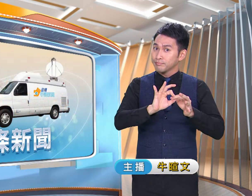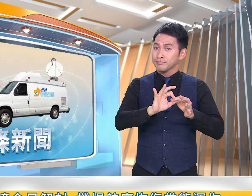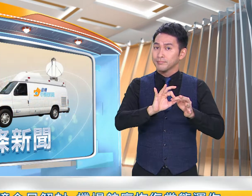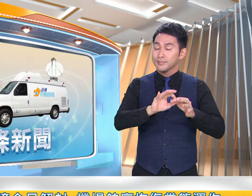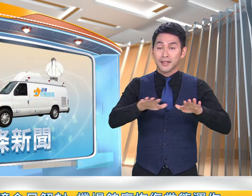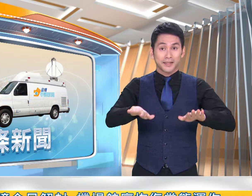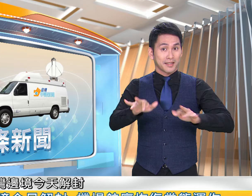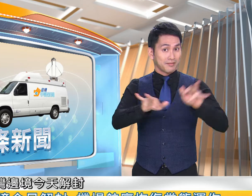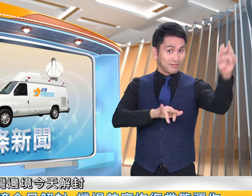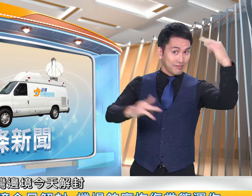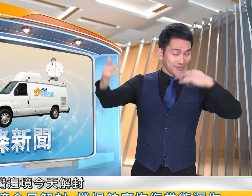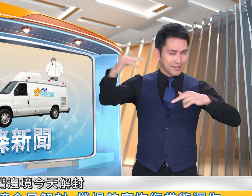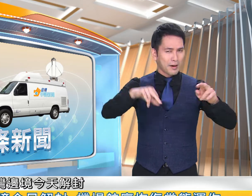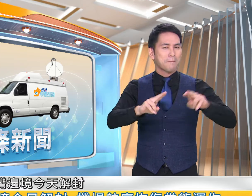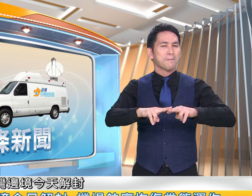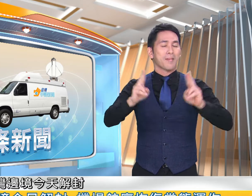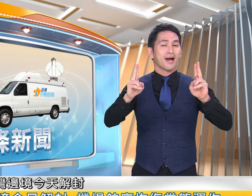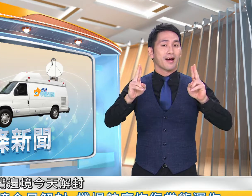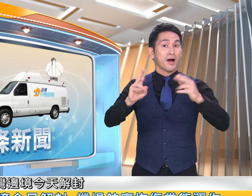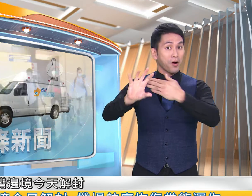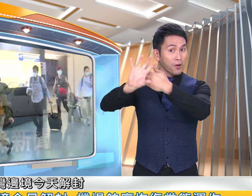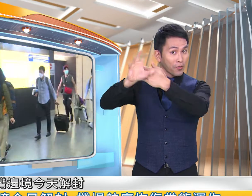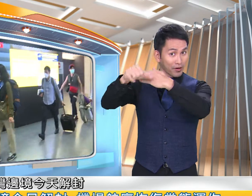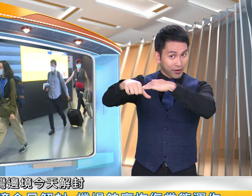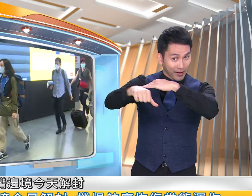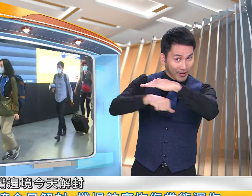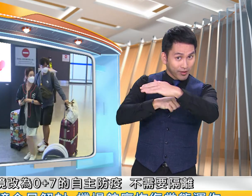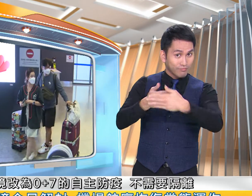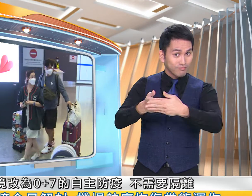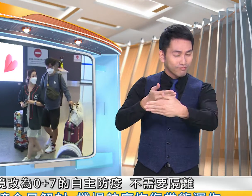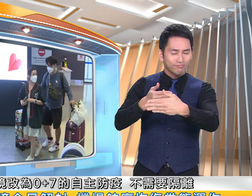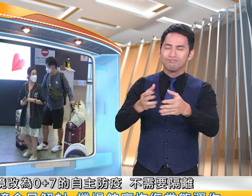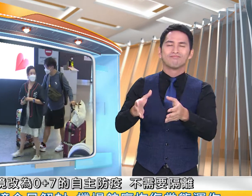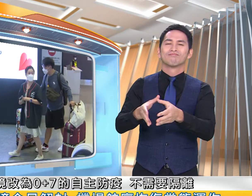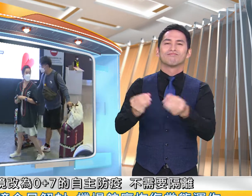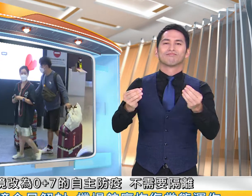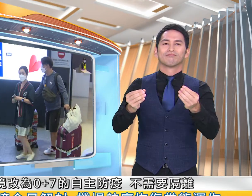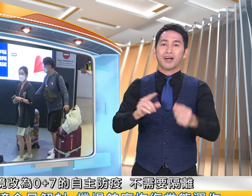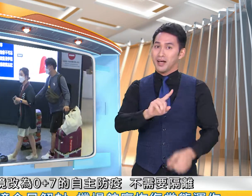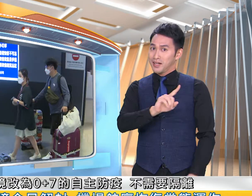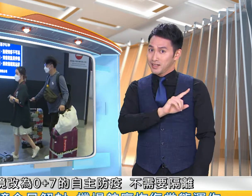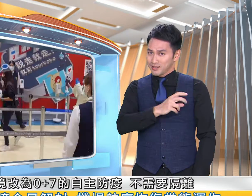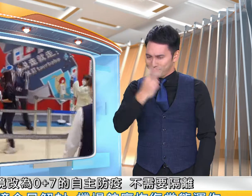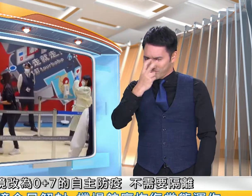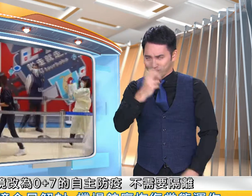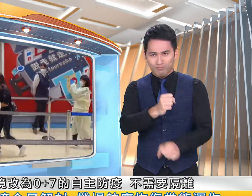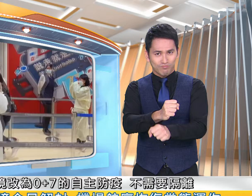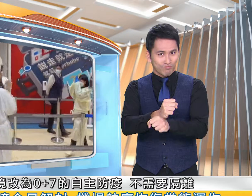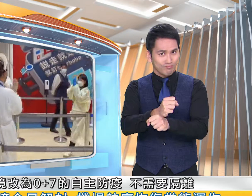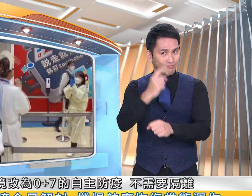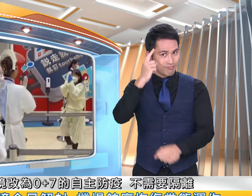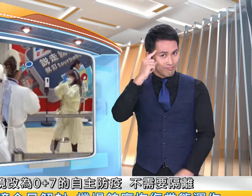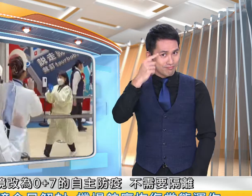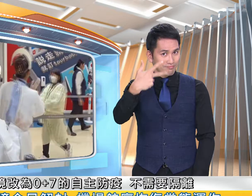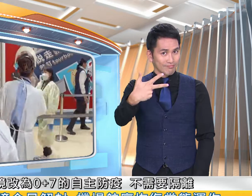心，台湾边境今天解封，入境改为0+7的自主防疫，不需要隔